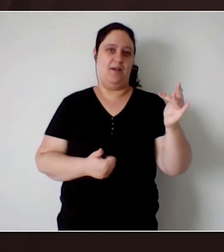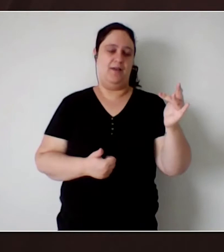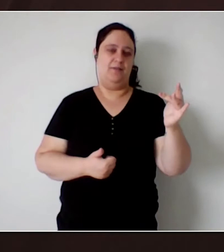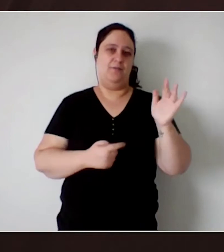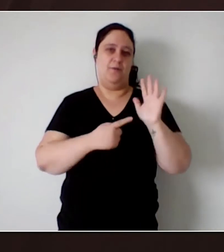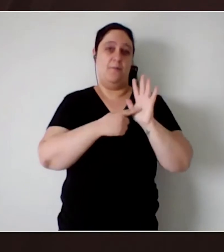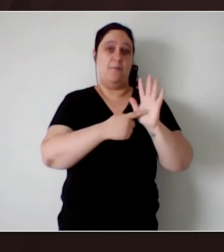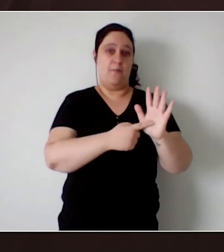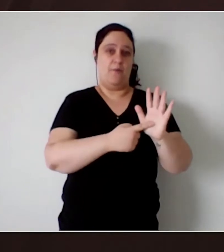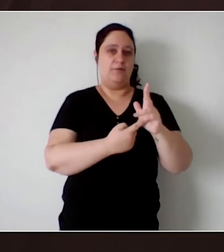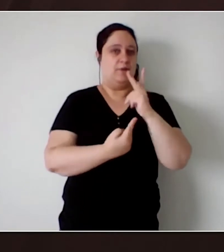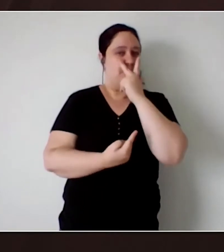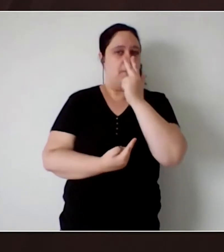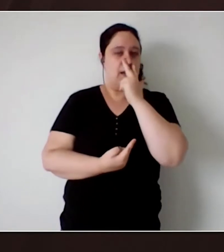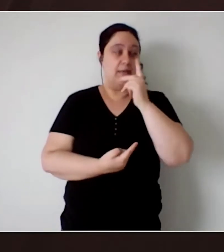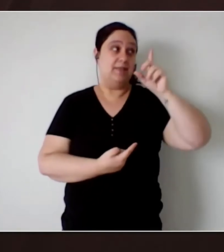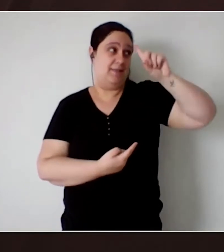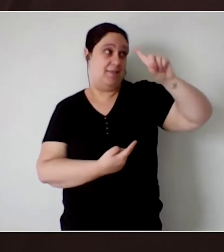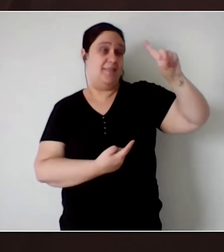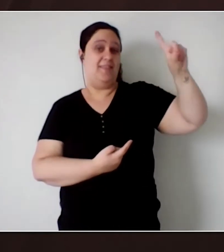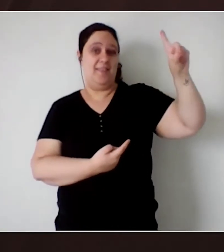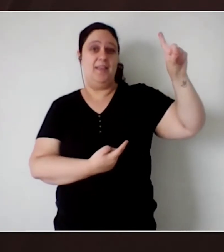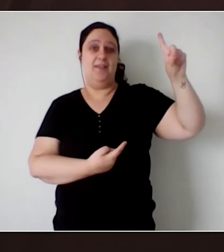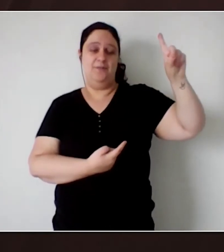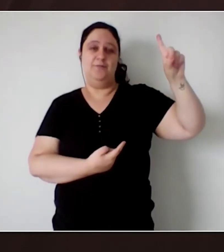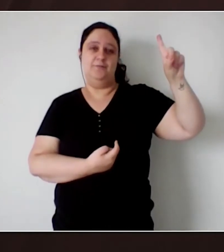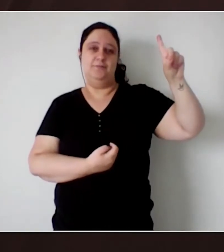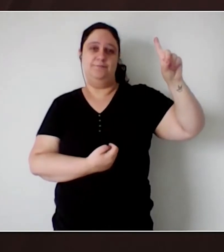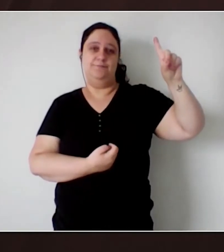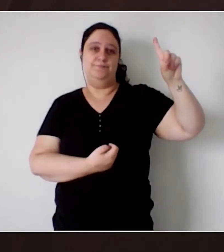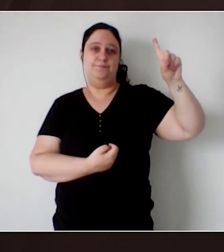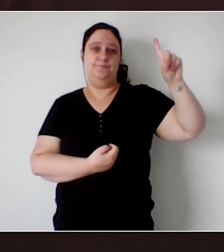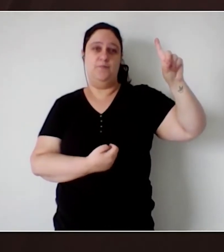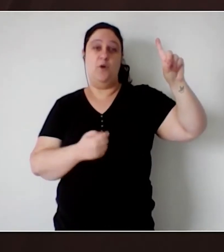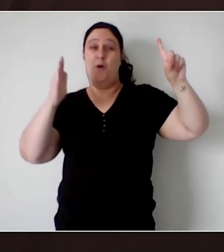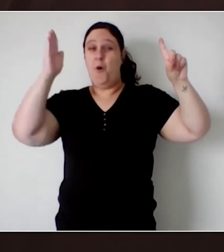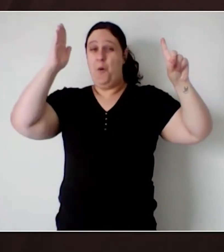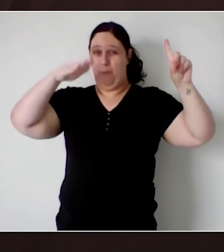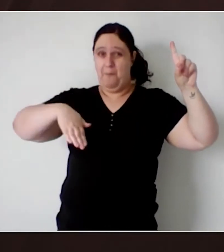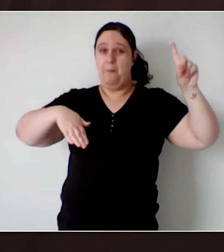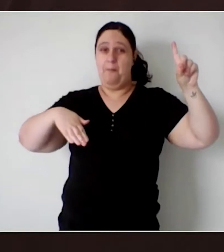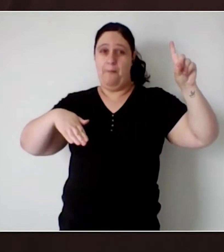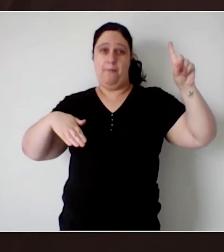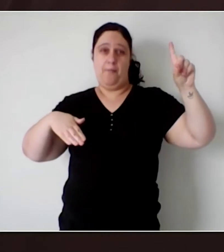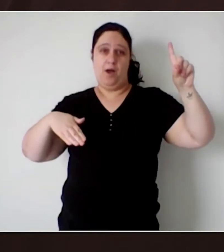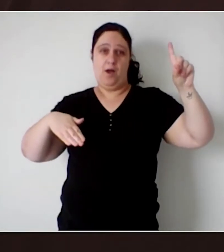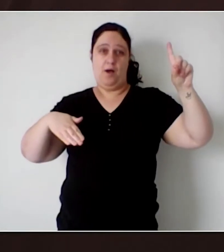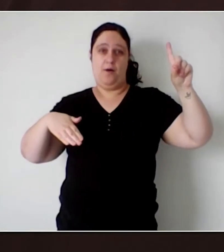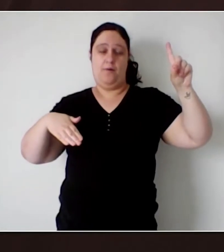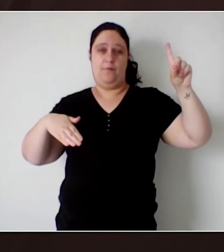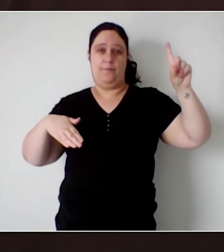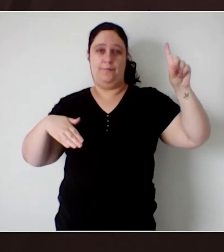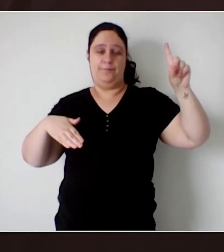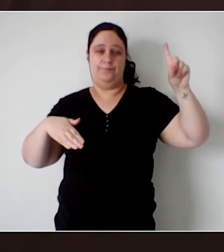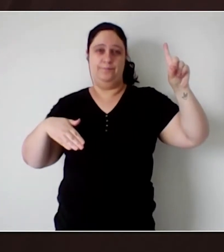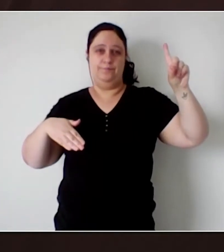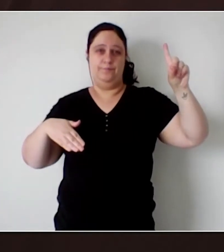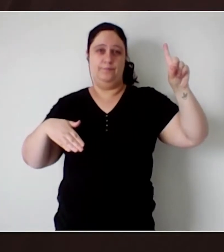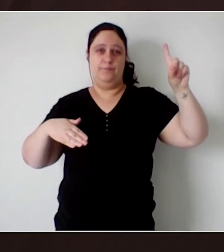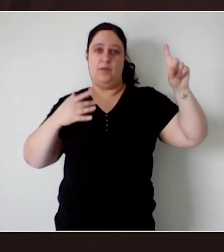Deus, é dourado. Mas o trigo, quando dá fruto,